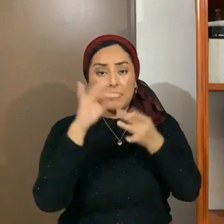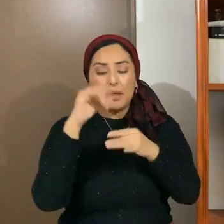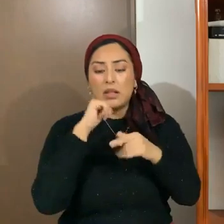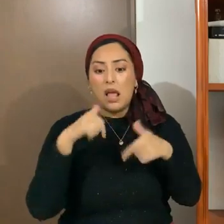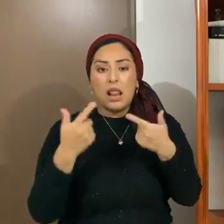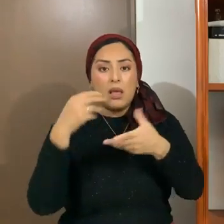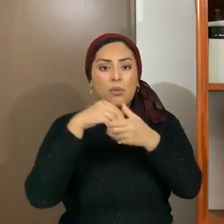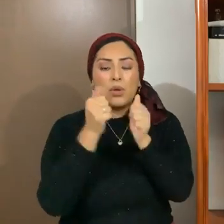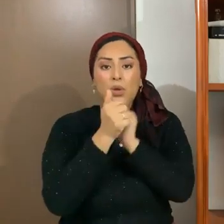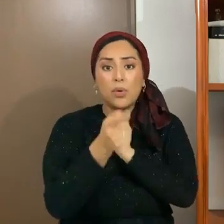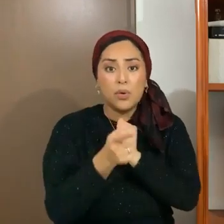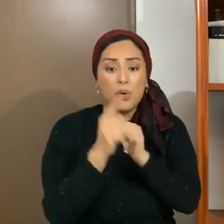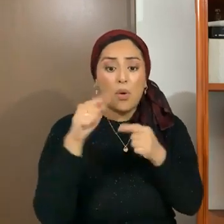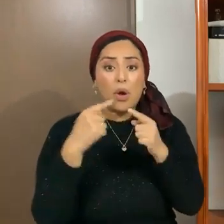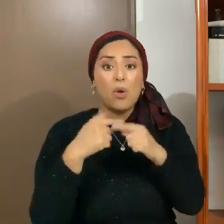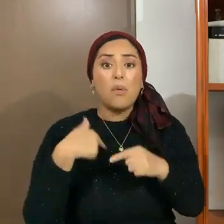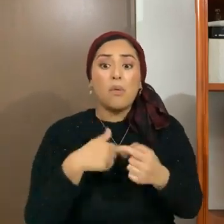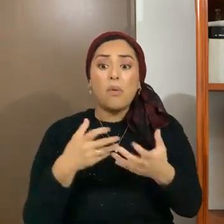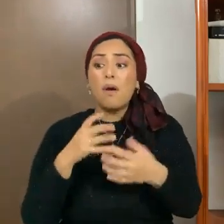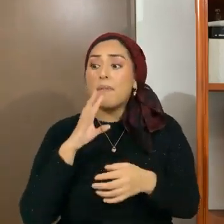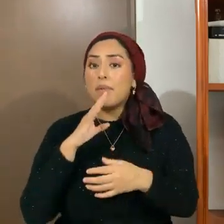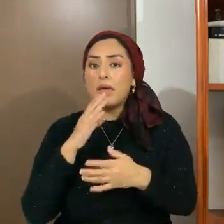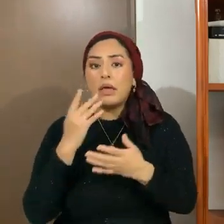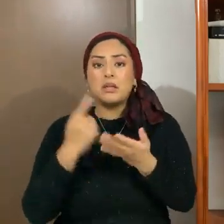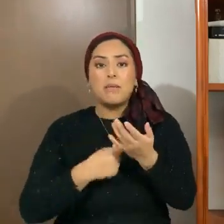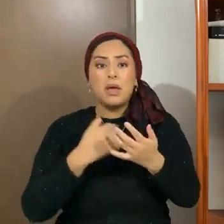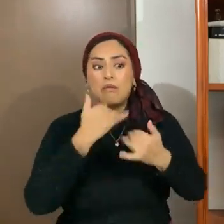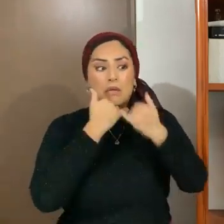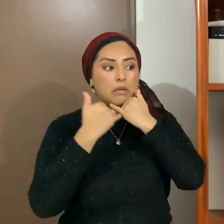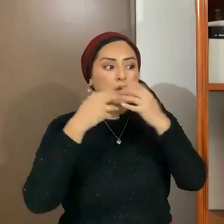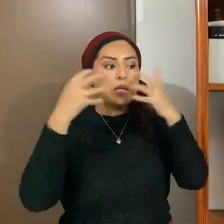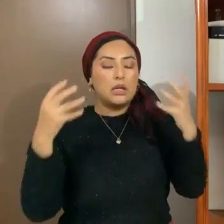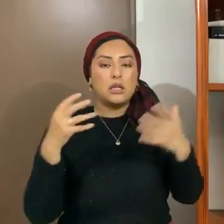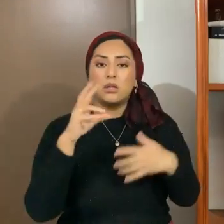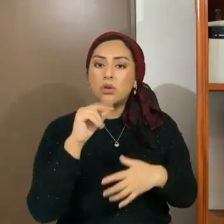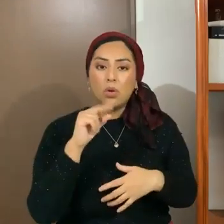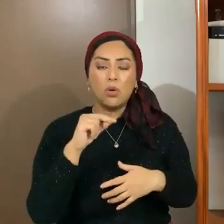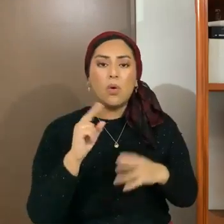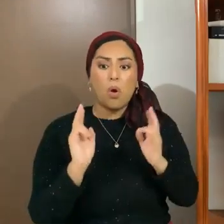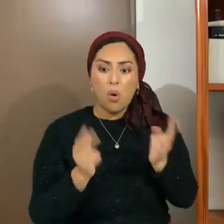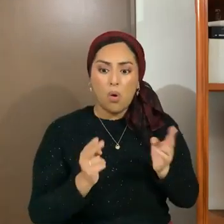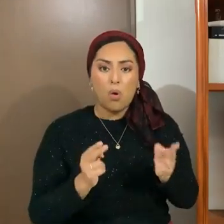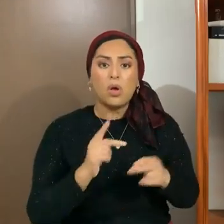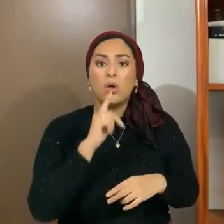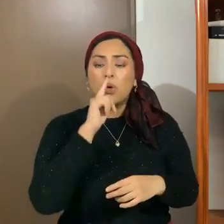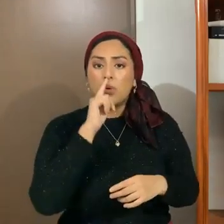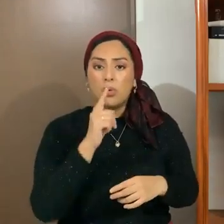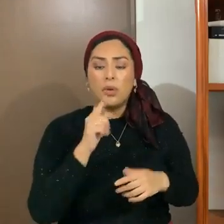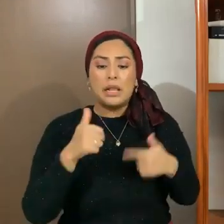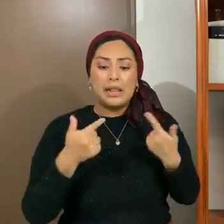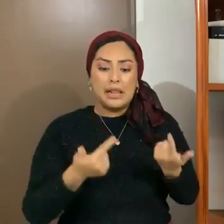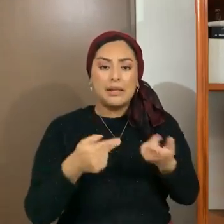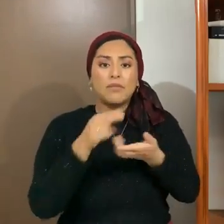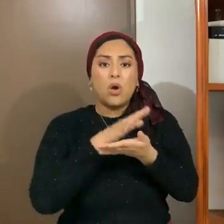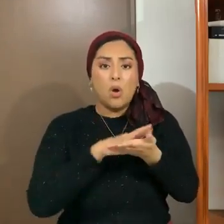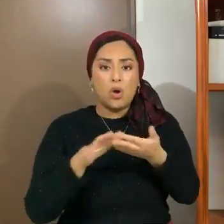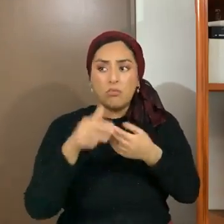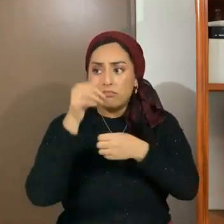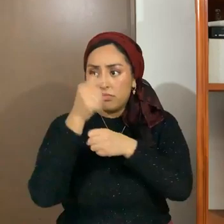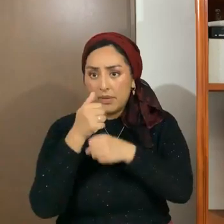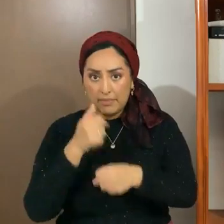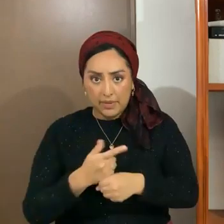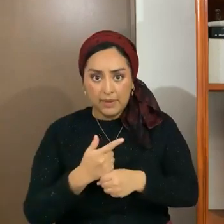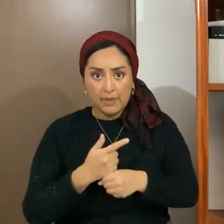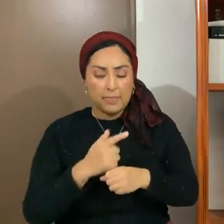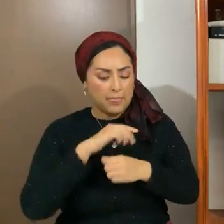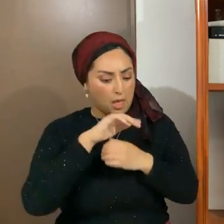mora en ti y entonces cuando uno quiere hablar cometemos muchos errores. No, apúrate a ser un verdadero santo, una verdadera santa, pero